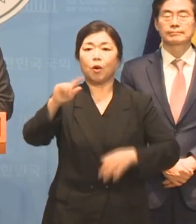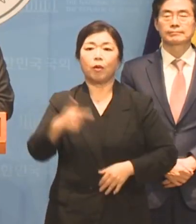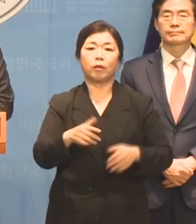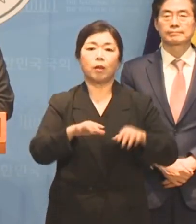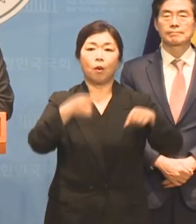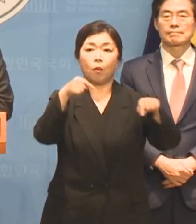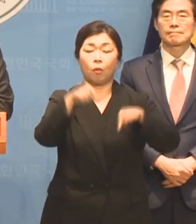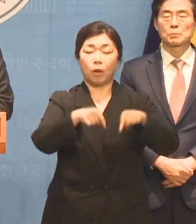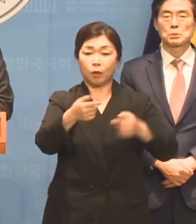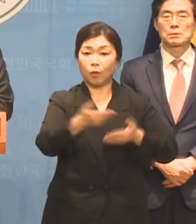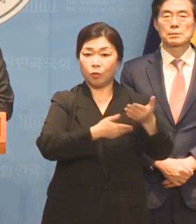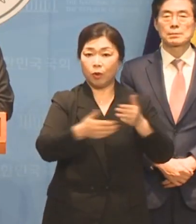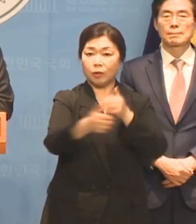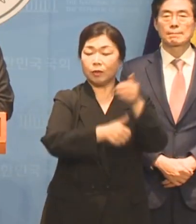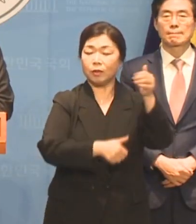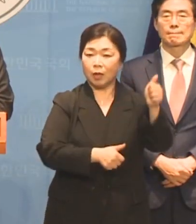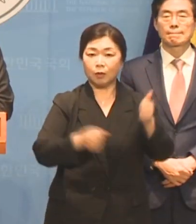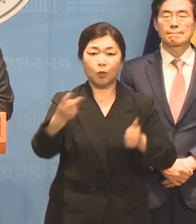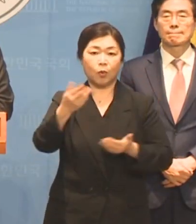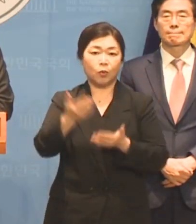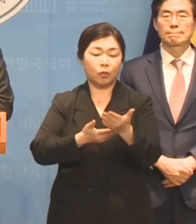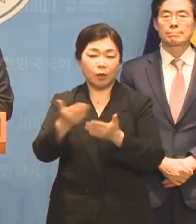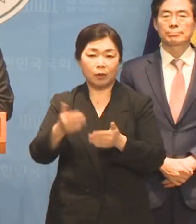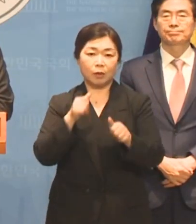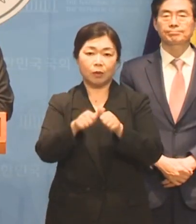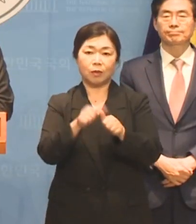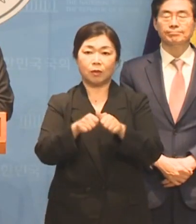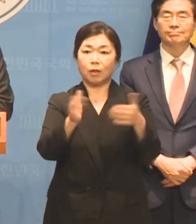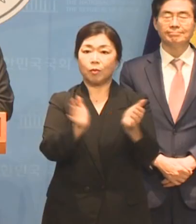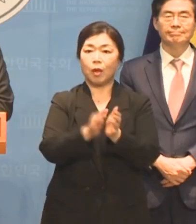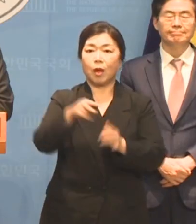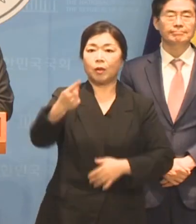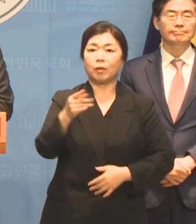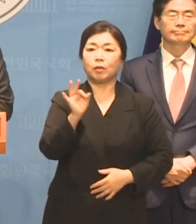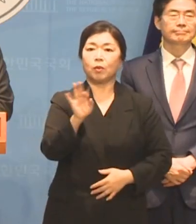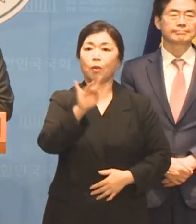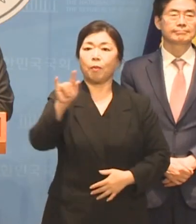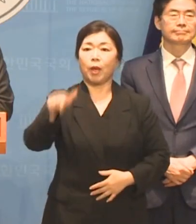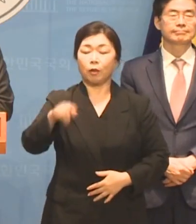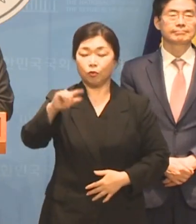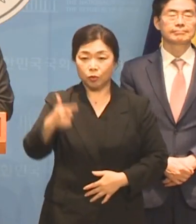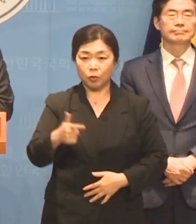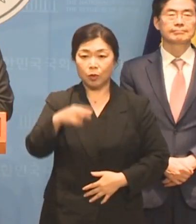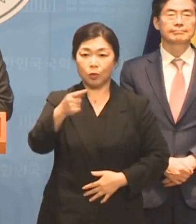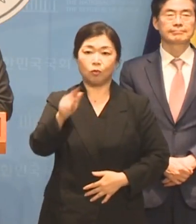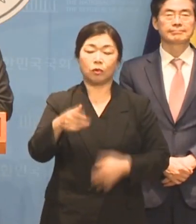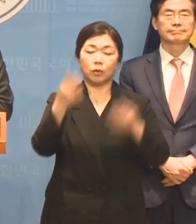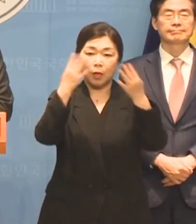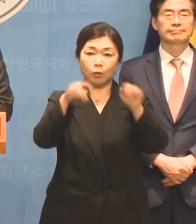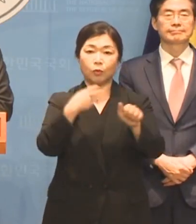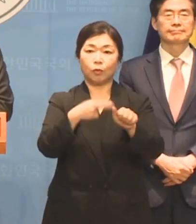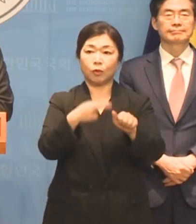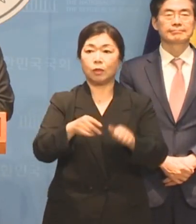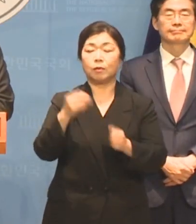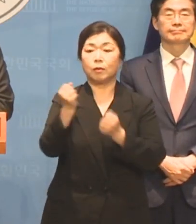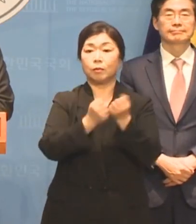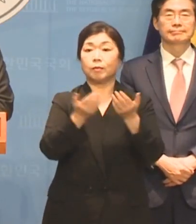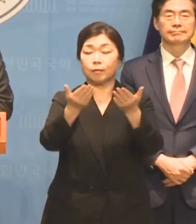그리고 통상 분야는 정책자문단의 송백훈 동국대학교 교수님께서 진행하실